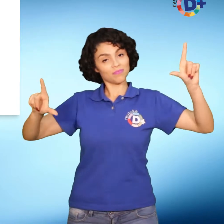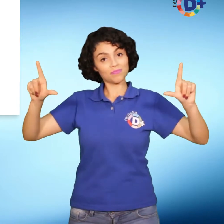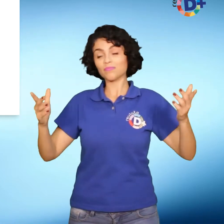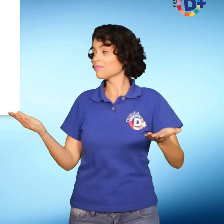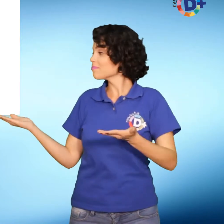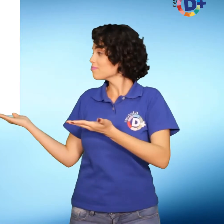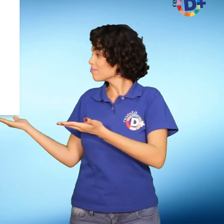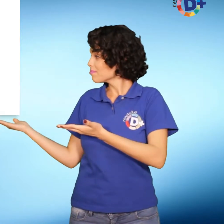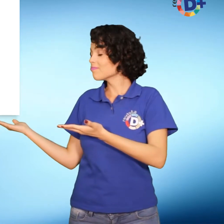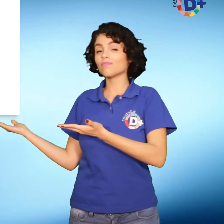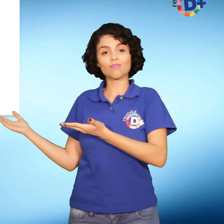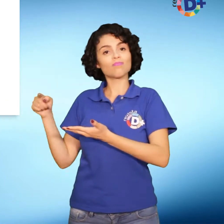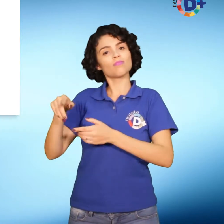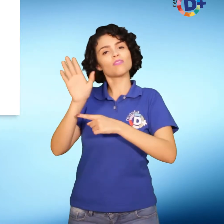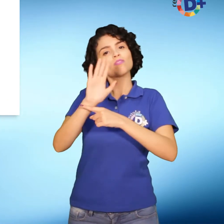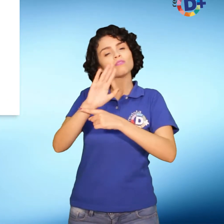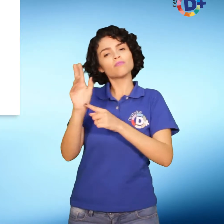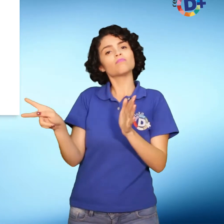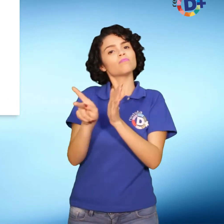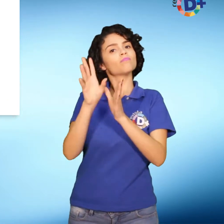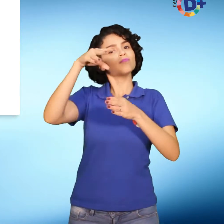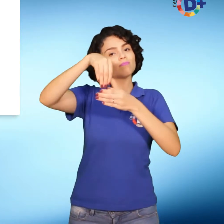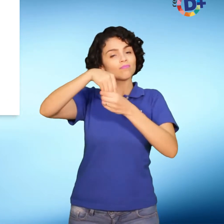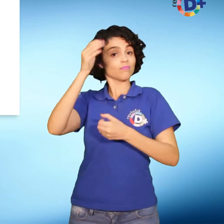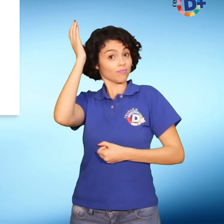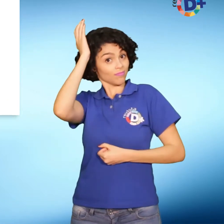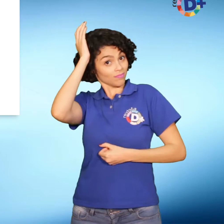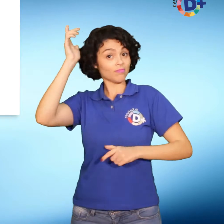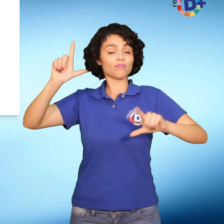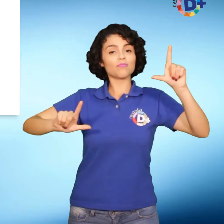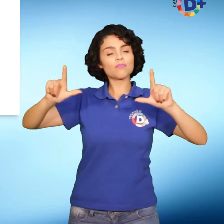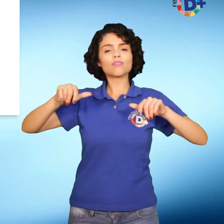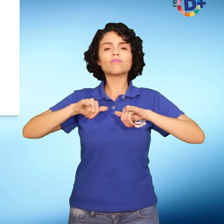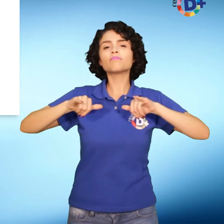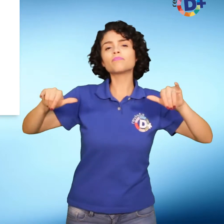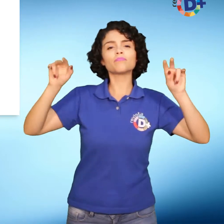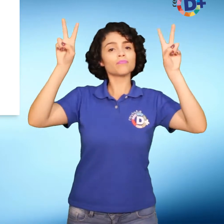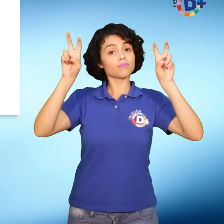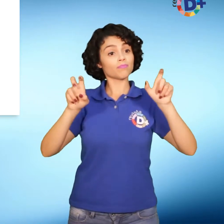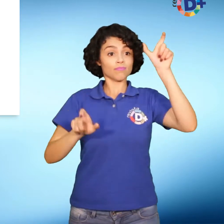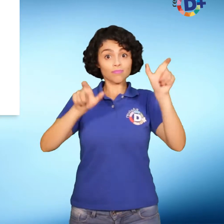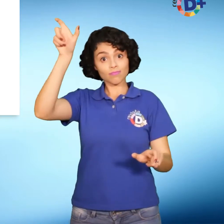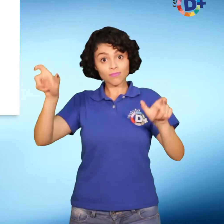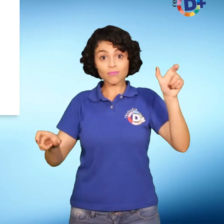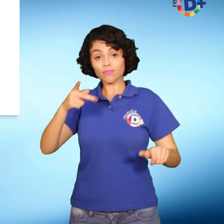mundo conteúdo audiovisual do canal sesc tv que aborda a realidade de pessoas com